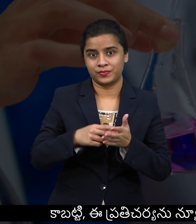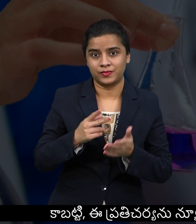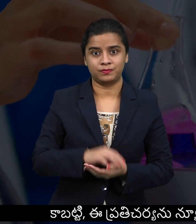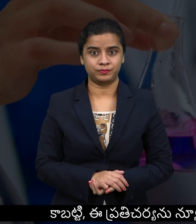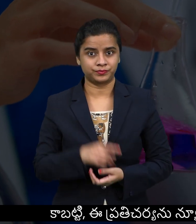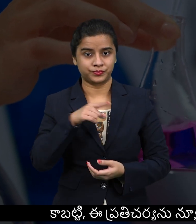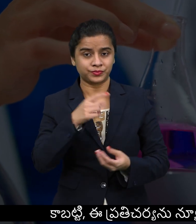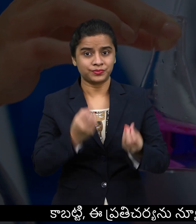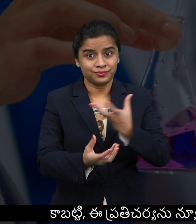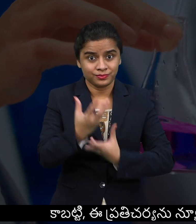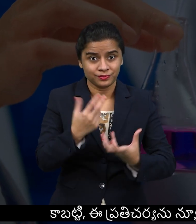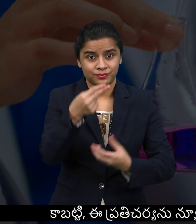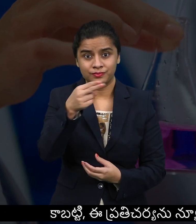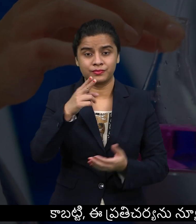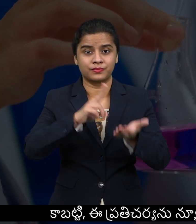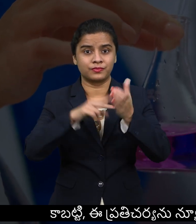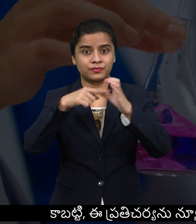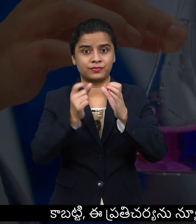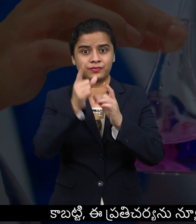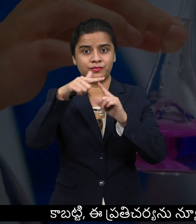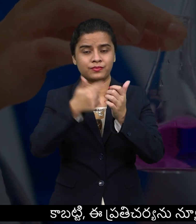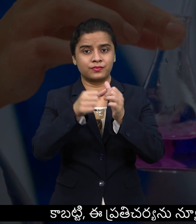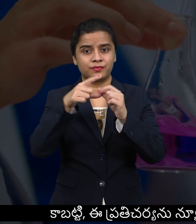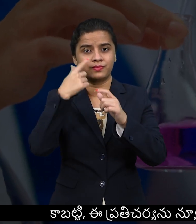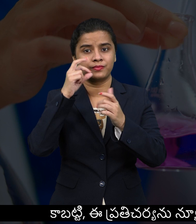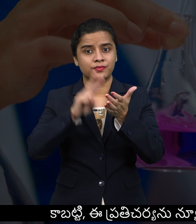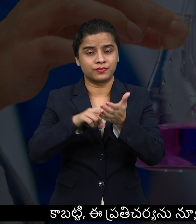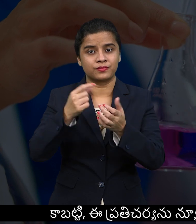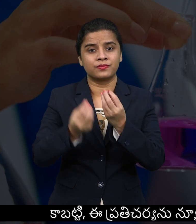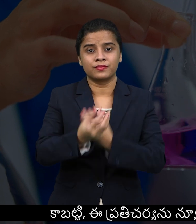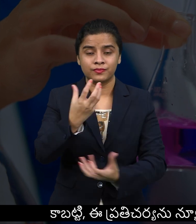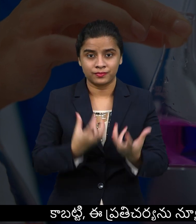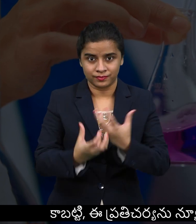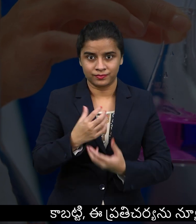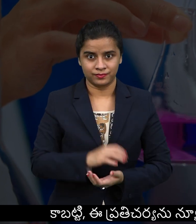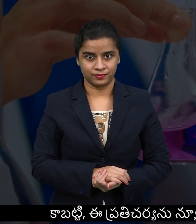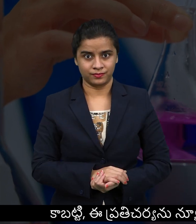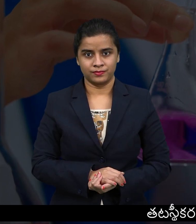కాబట్టి ఈ ప్రతిచర్యను న్యూట్రలైజేషన్ రియాక్షన్ అంటారు.